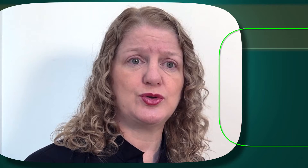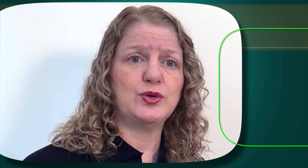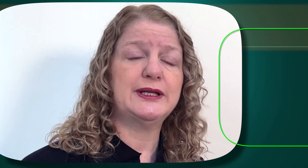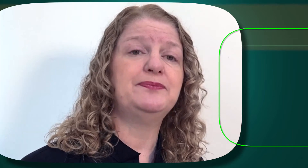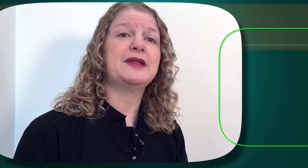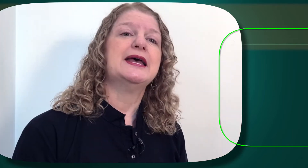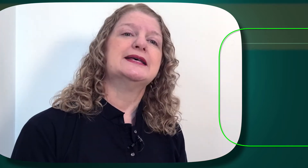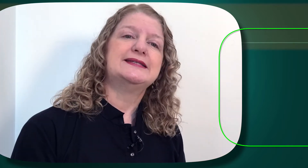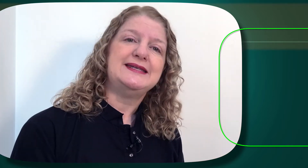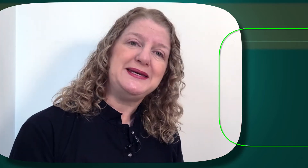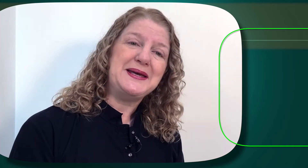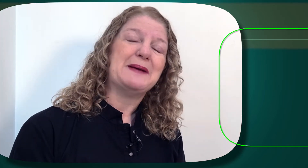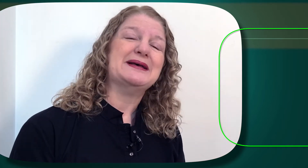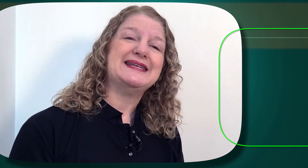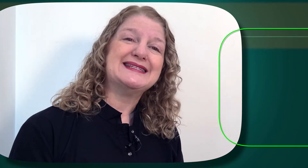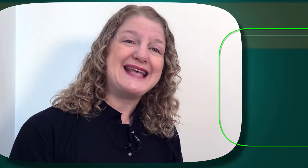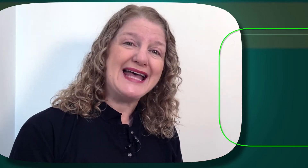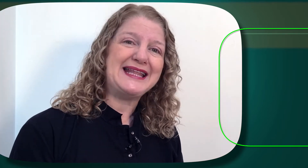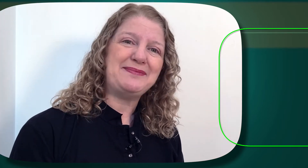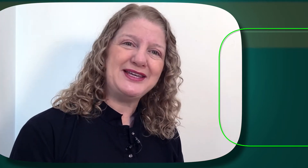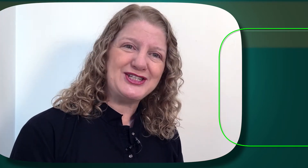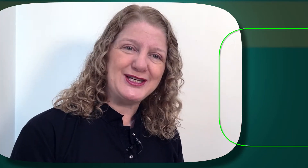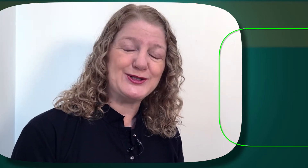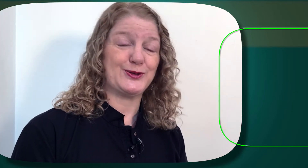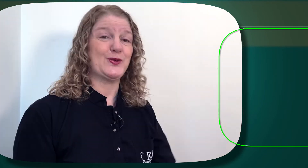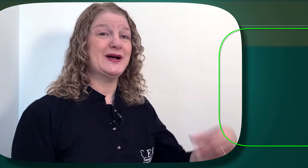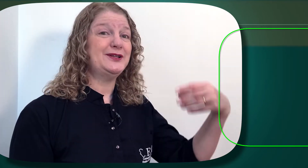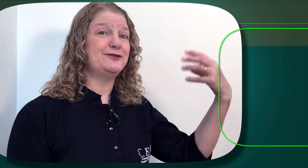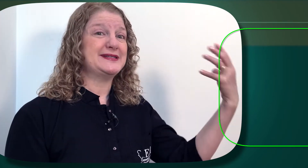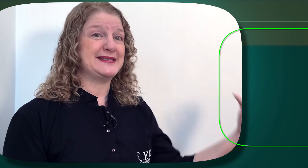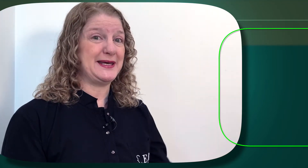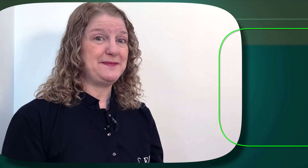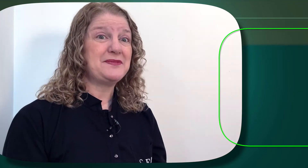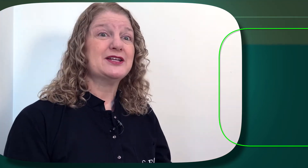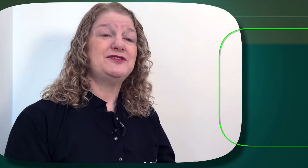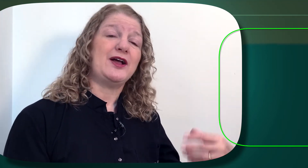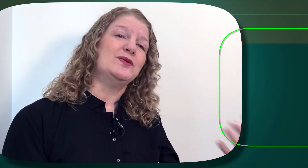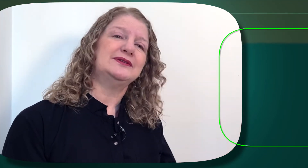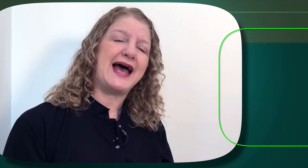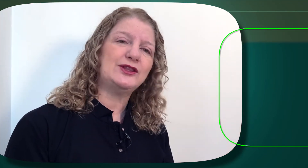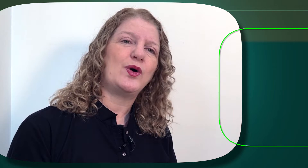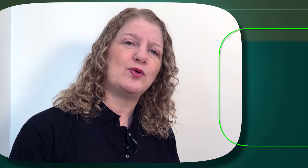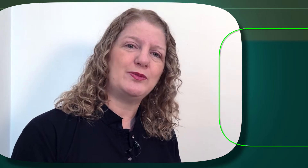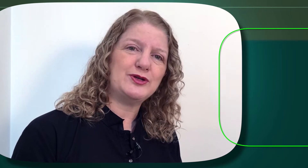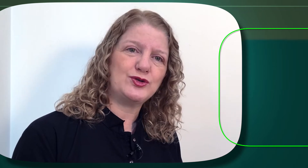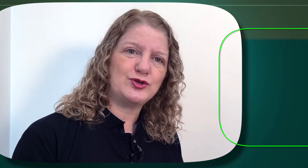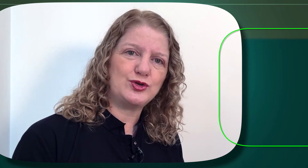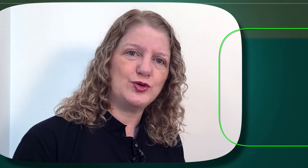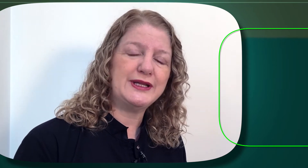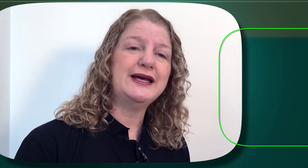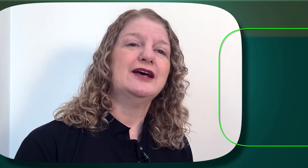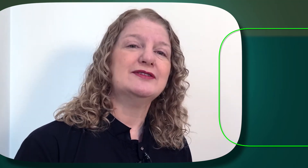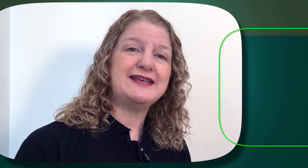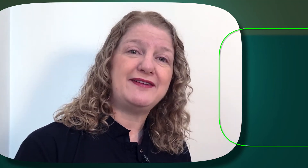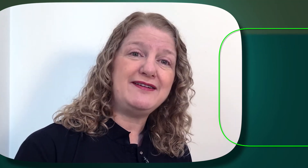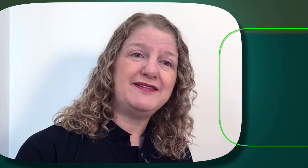surda. Sim, mas é exatamente isso. Quando você tiver contato com alguma pessoa surda, você vai ver